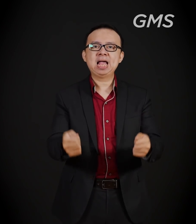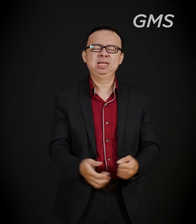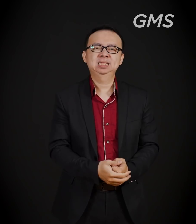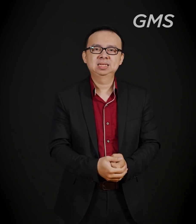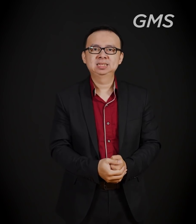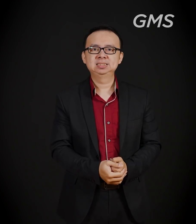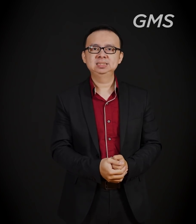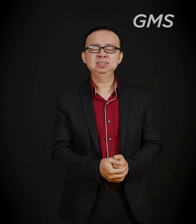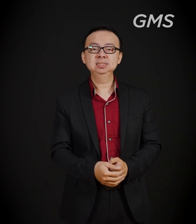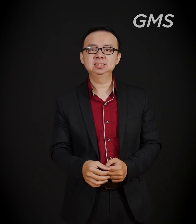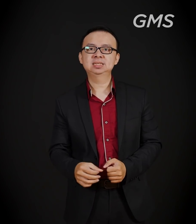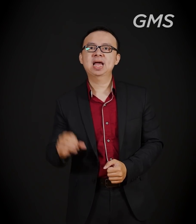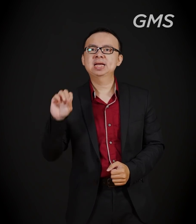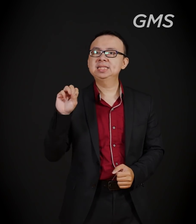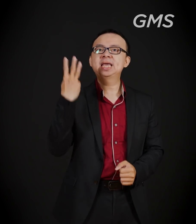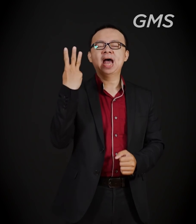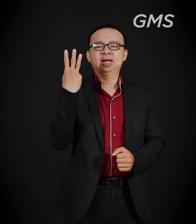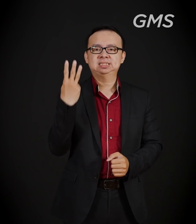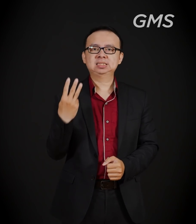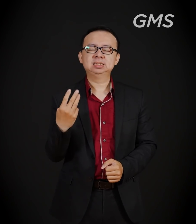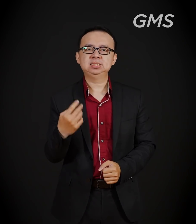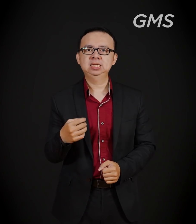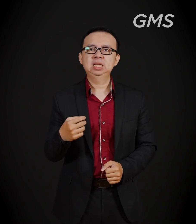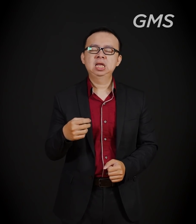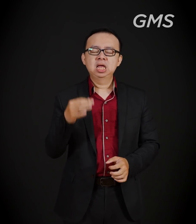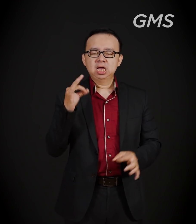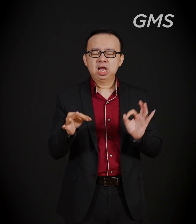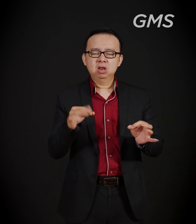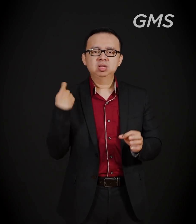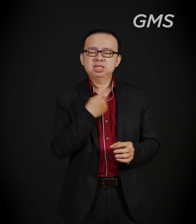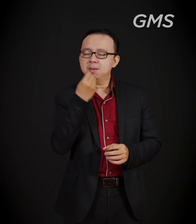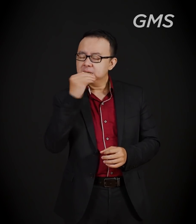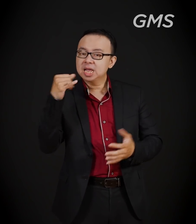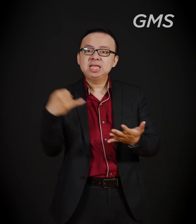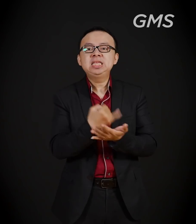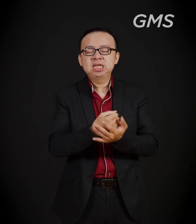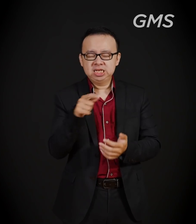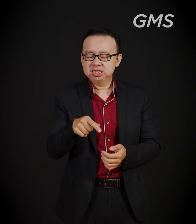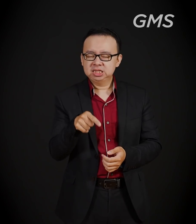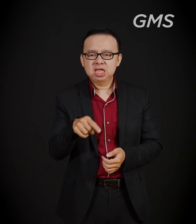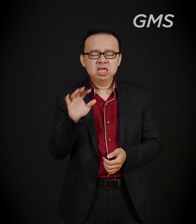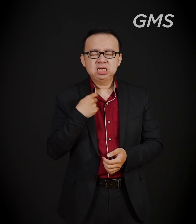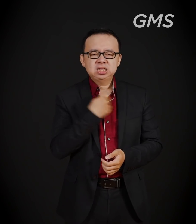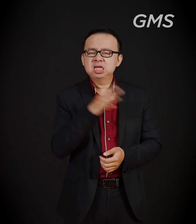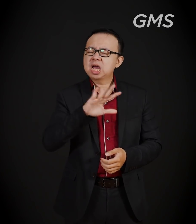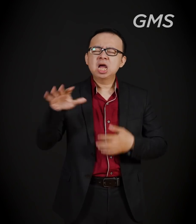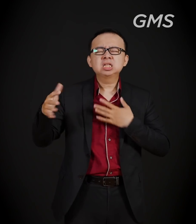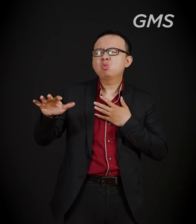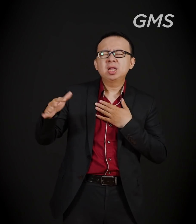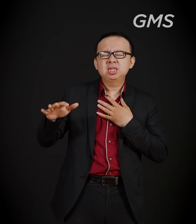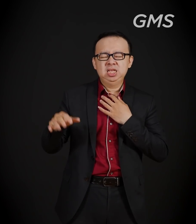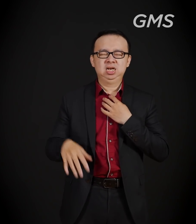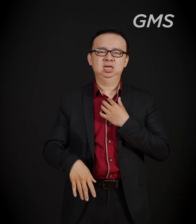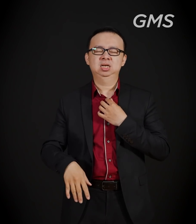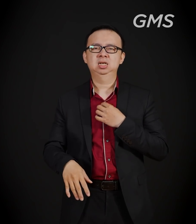adalah perintah dan kehendak Tuhan, berarti kita tidak perlu takut dan khawatir jika kita menghadapi tantangan dan tekanan dalam melaksanakannya. Waduh